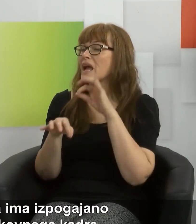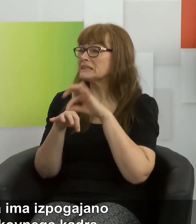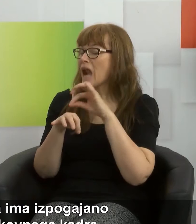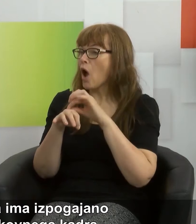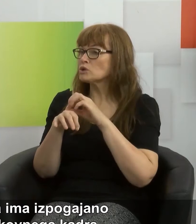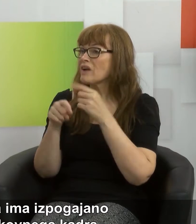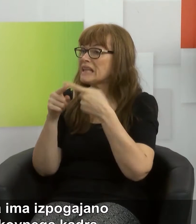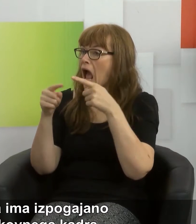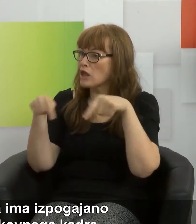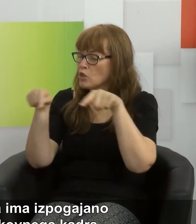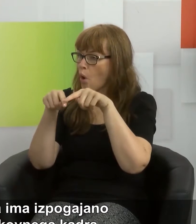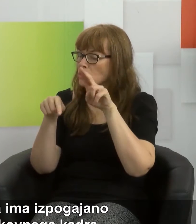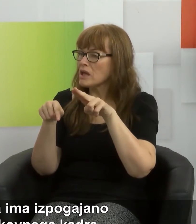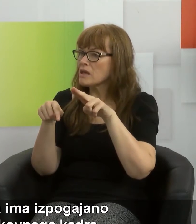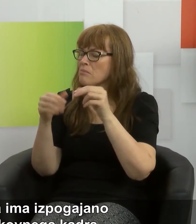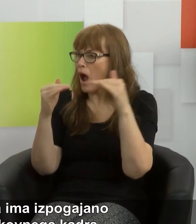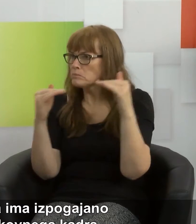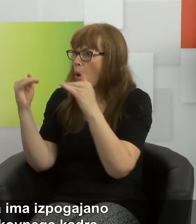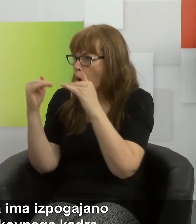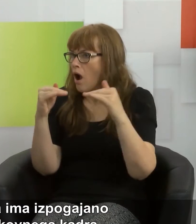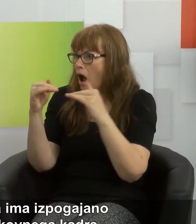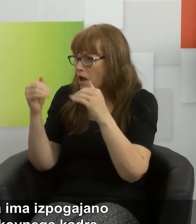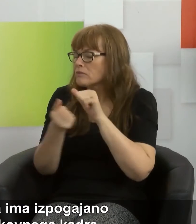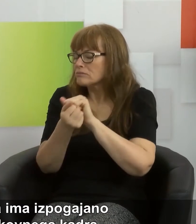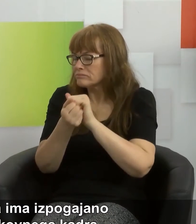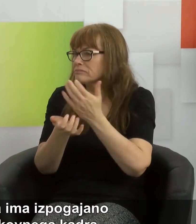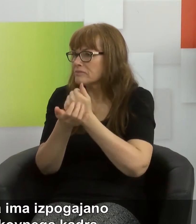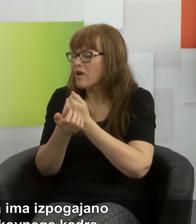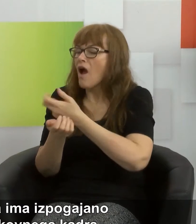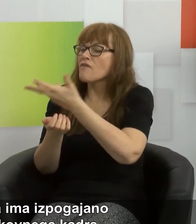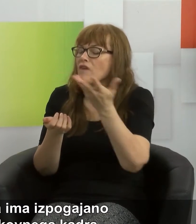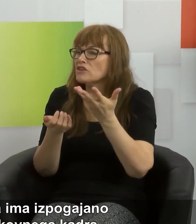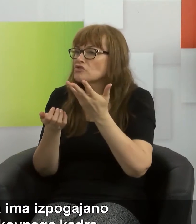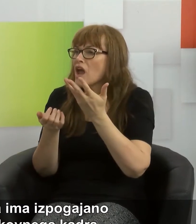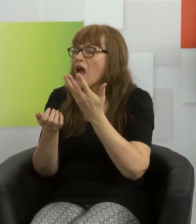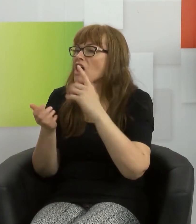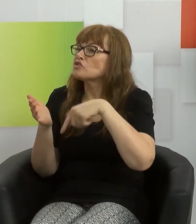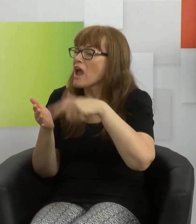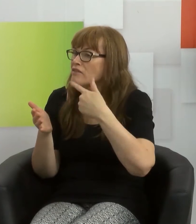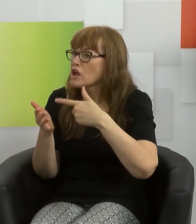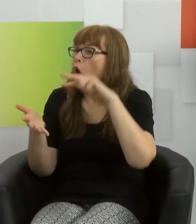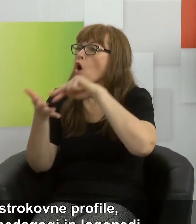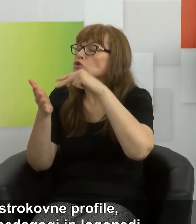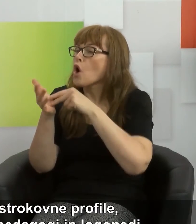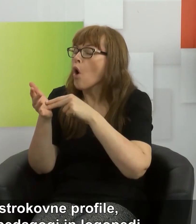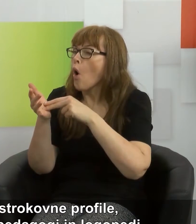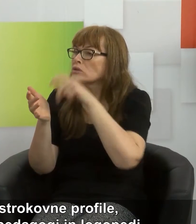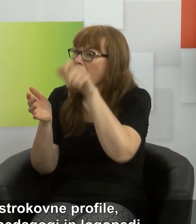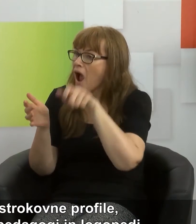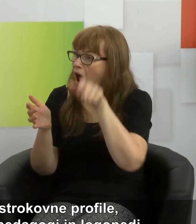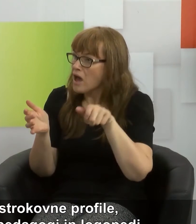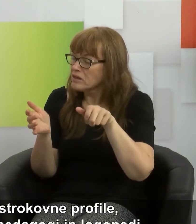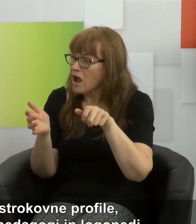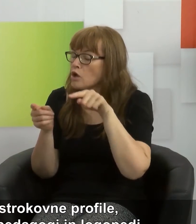Zdravstvena enota ima spogajeno večje število strokovnega kadra. Gre za